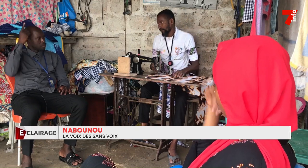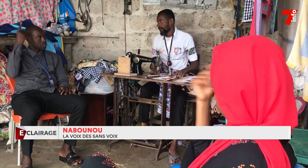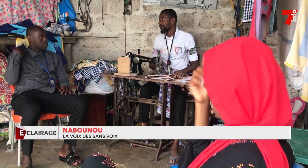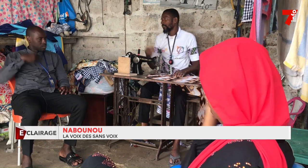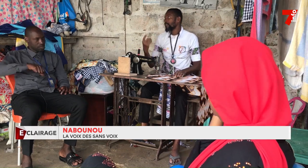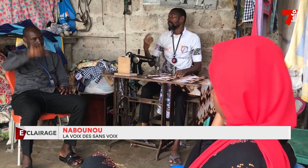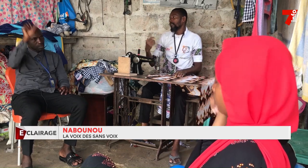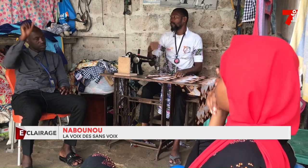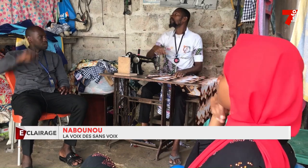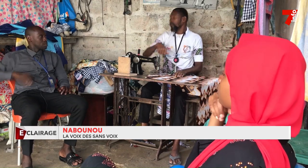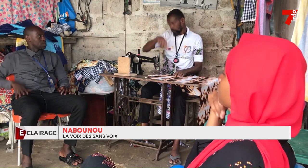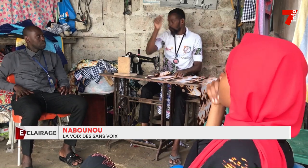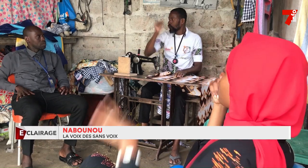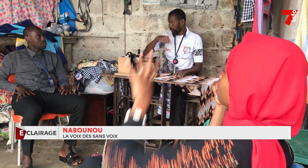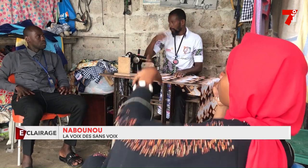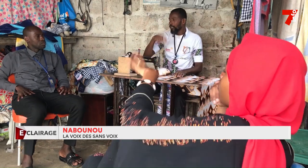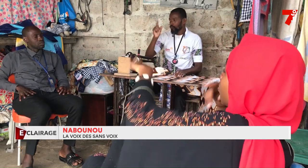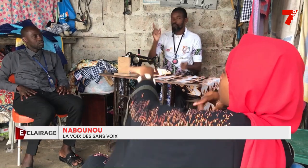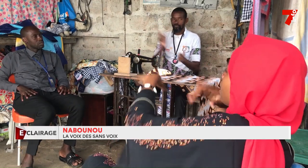parents se parlent.